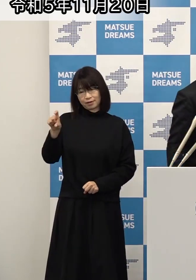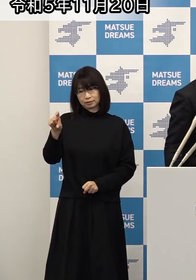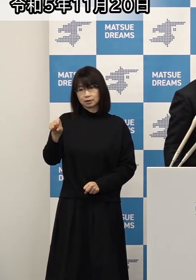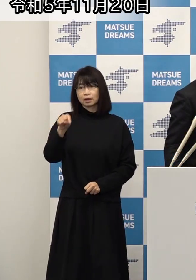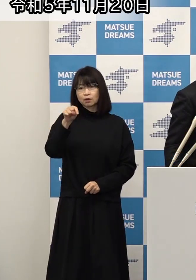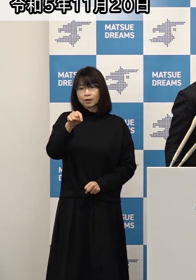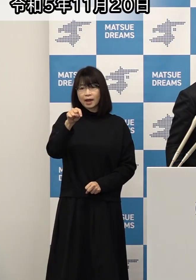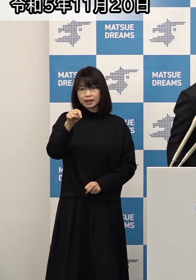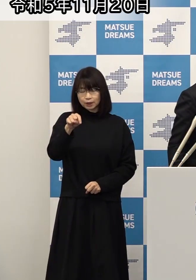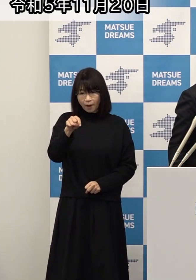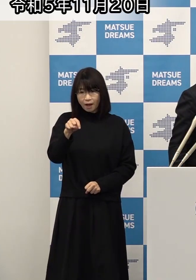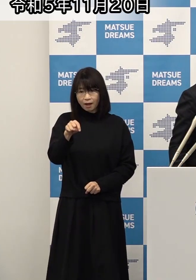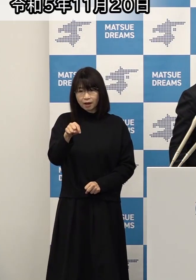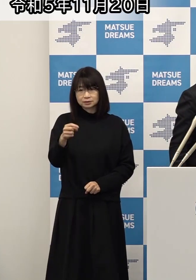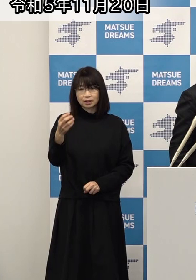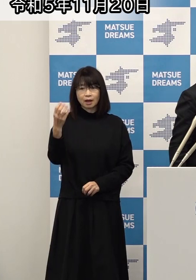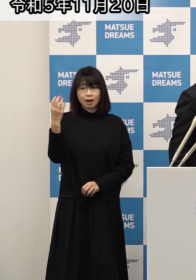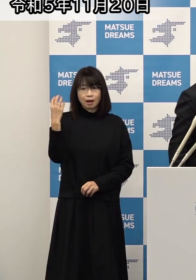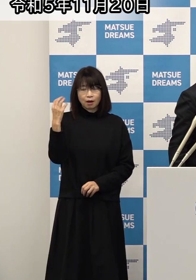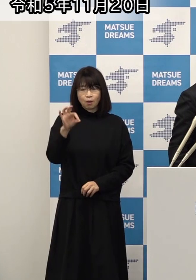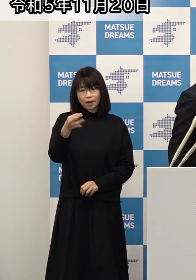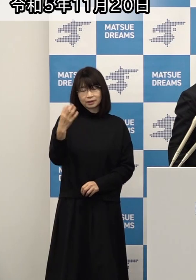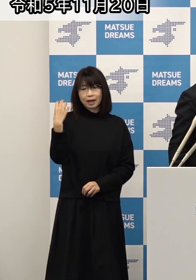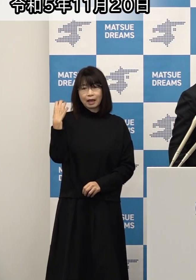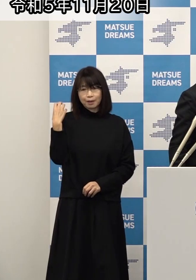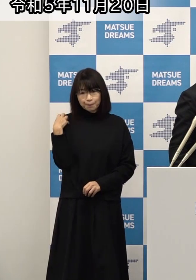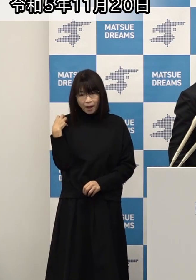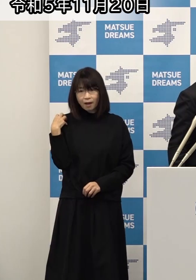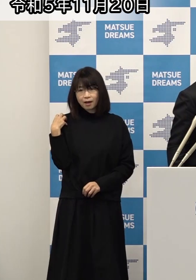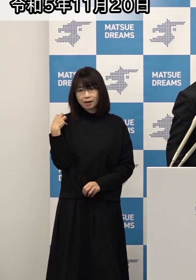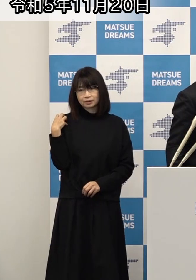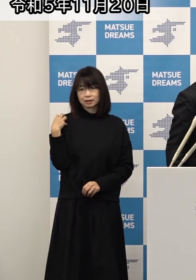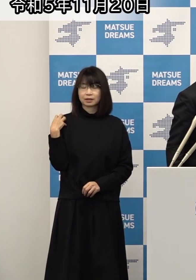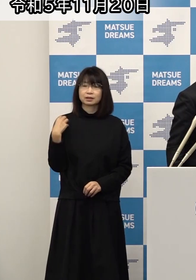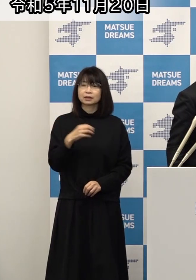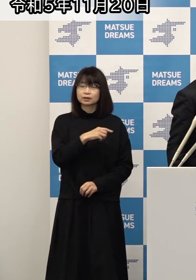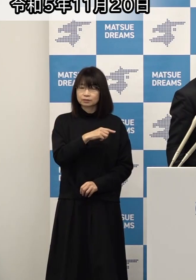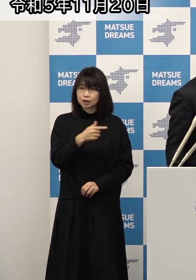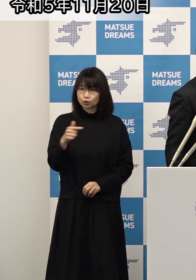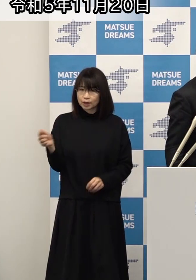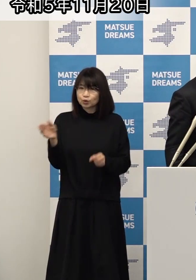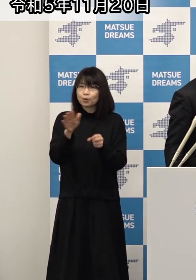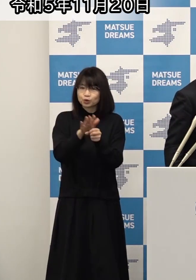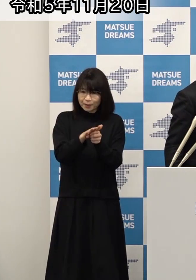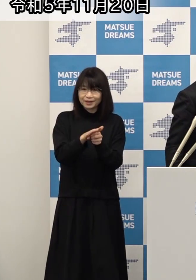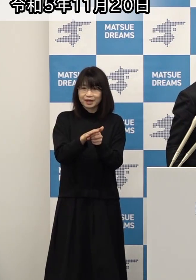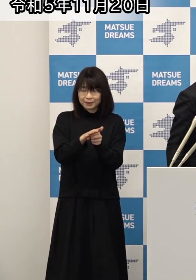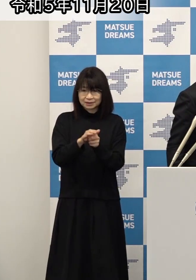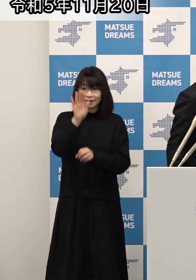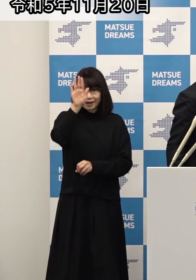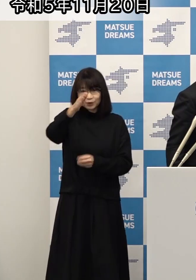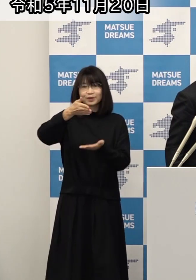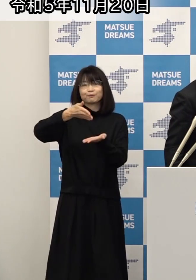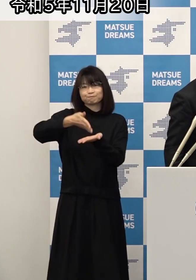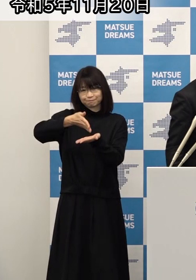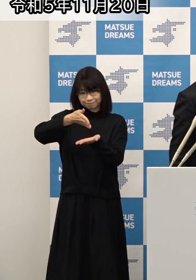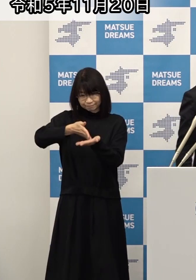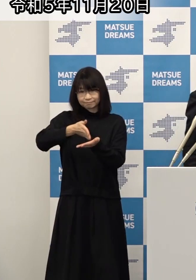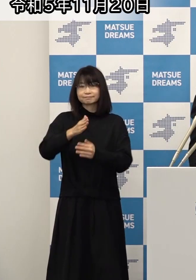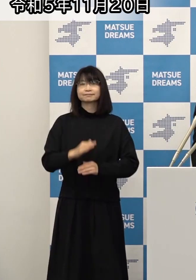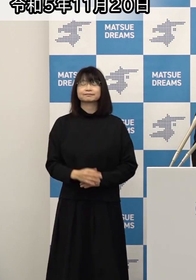には債務負担行為、今年度の支出を伴わないものもございますので、この後ご説明をさせていただきます